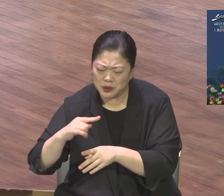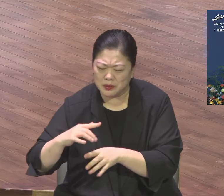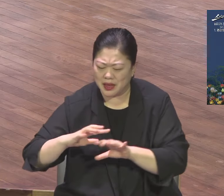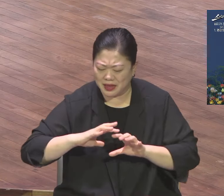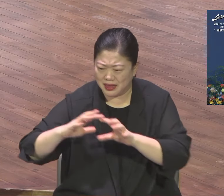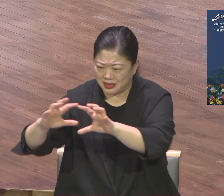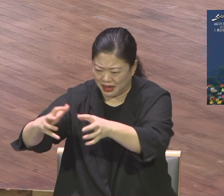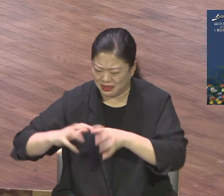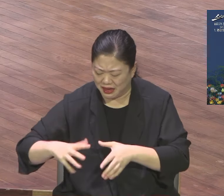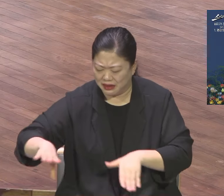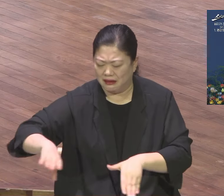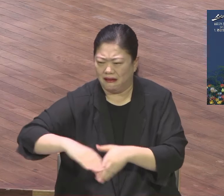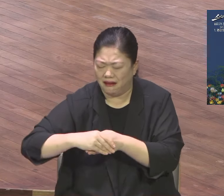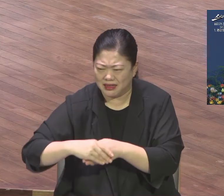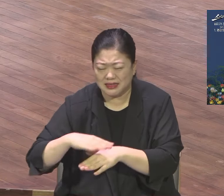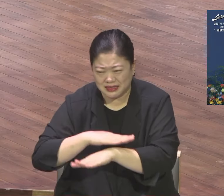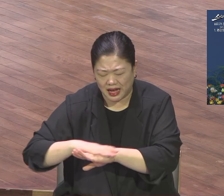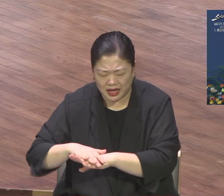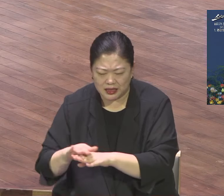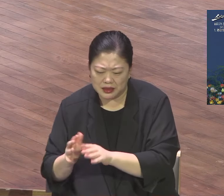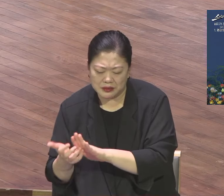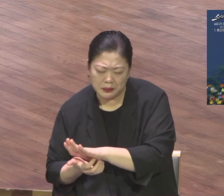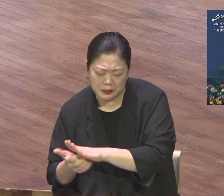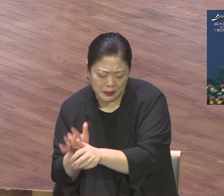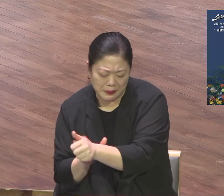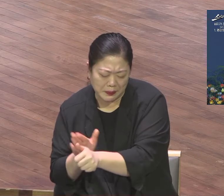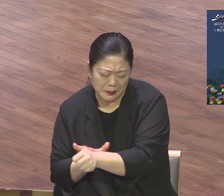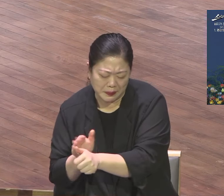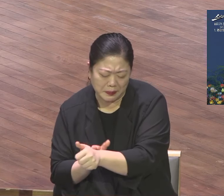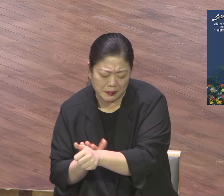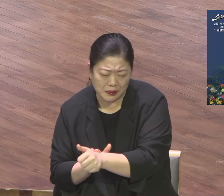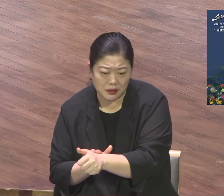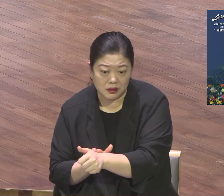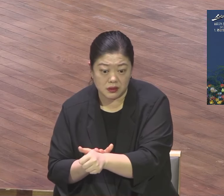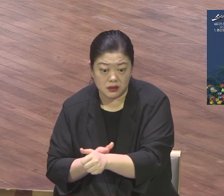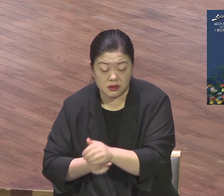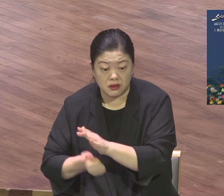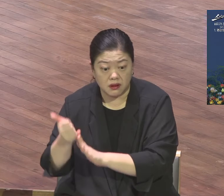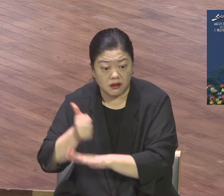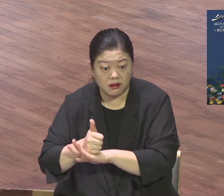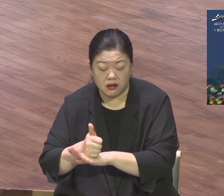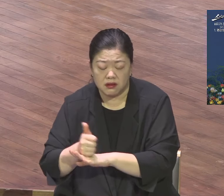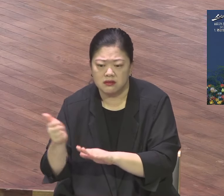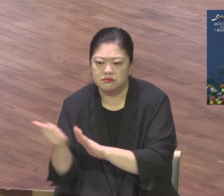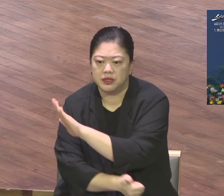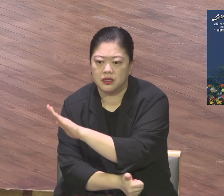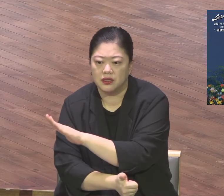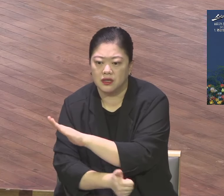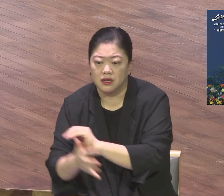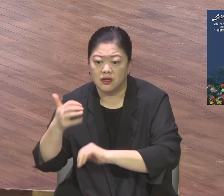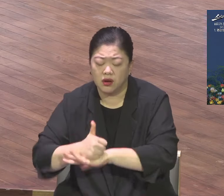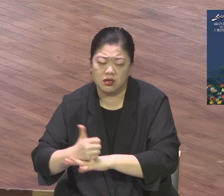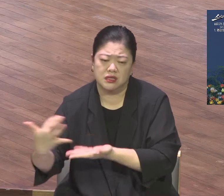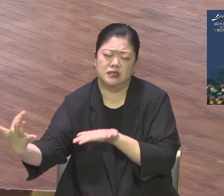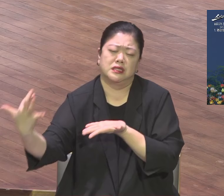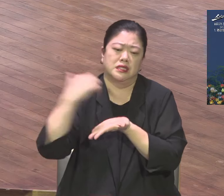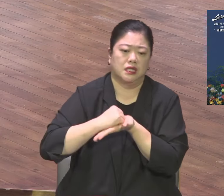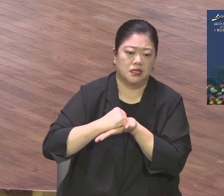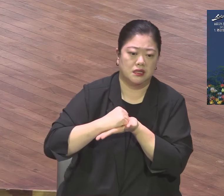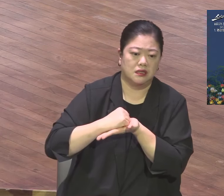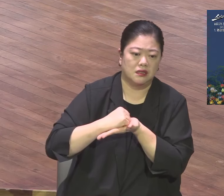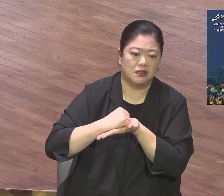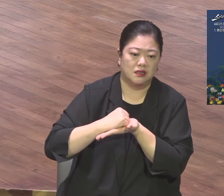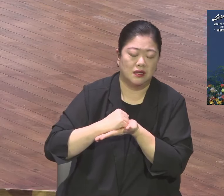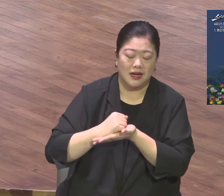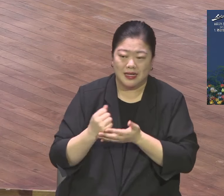실패했습니까? 노예됐습니다. 속국됐습니다. 포로됐습니다. 온갖 고통을 다 당했어요. 인본주의